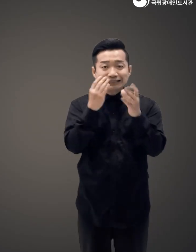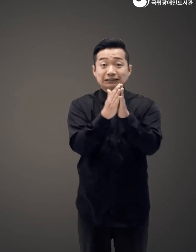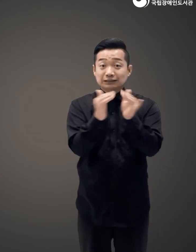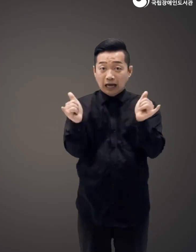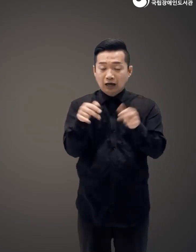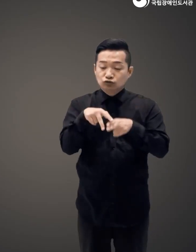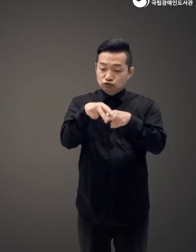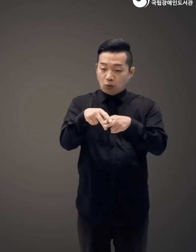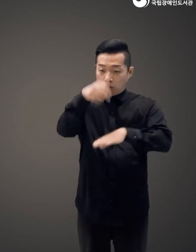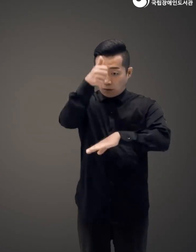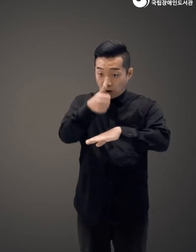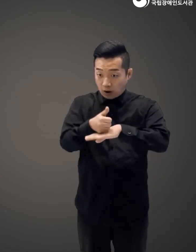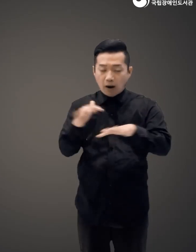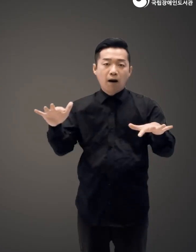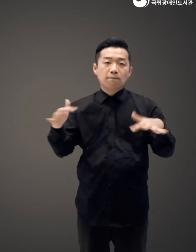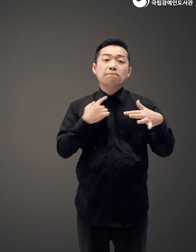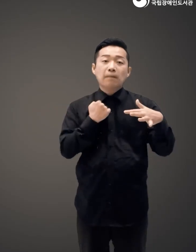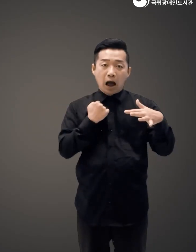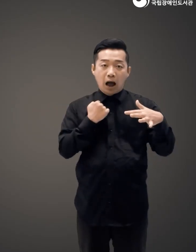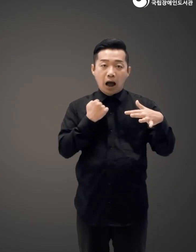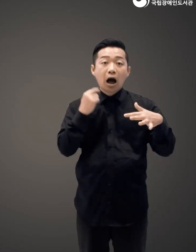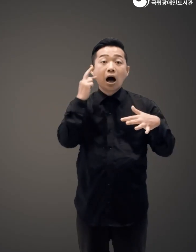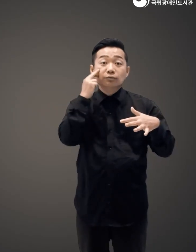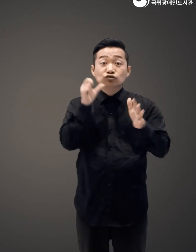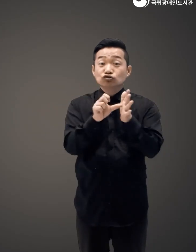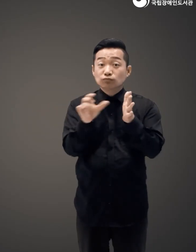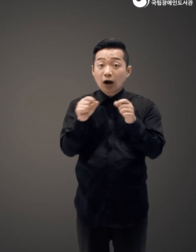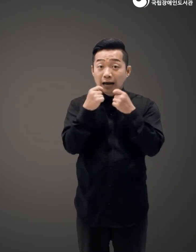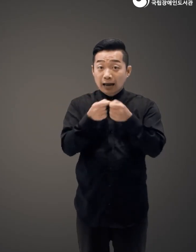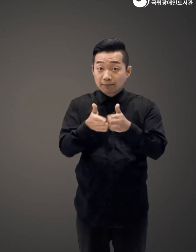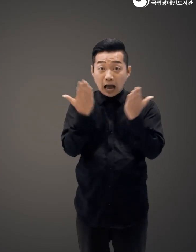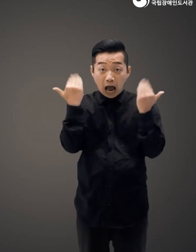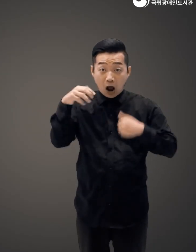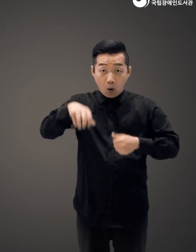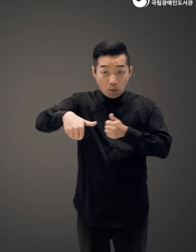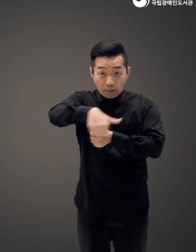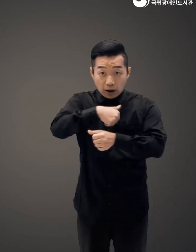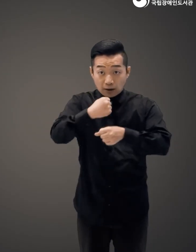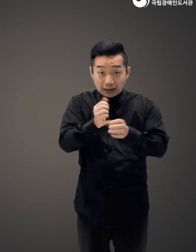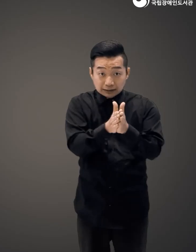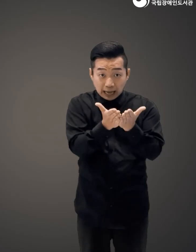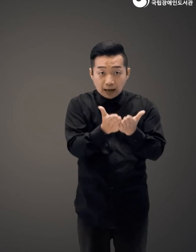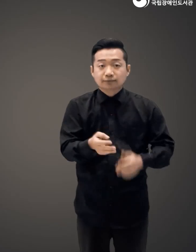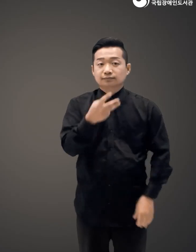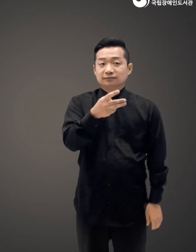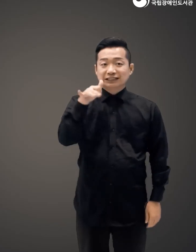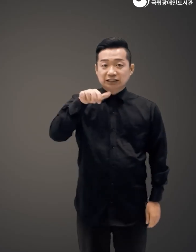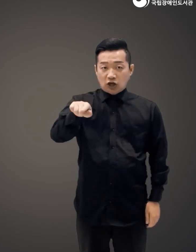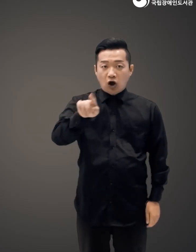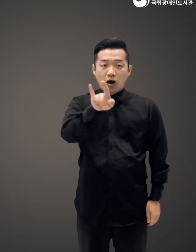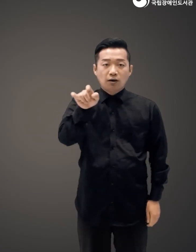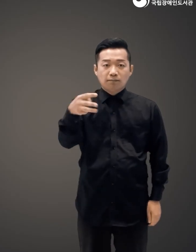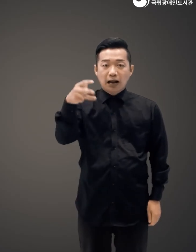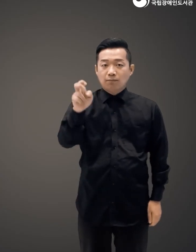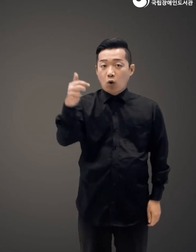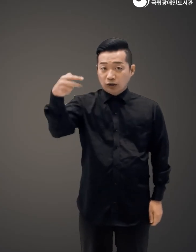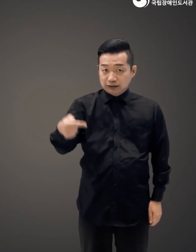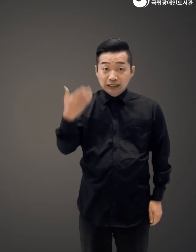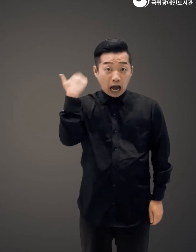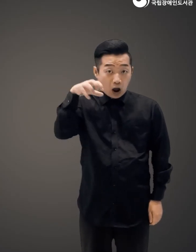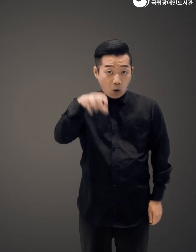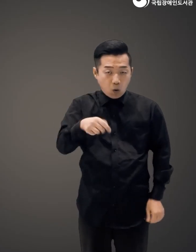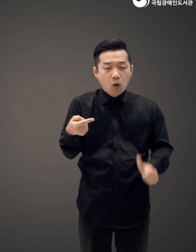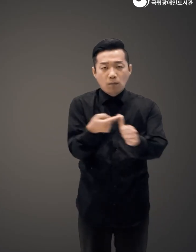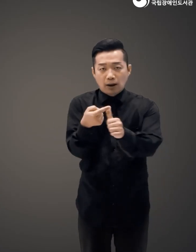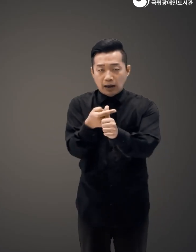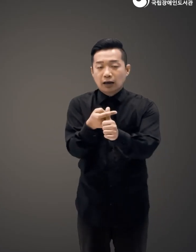받았었죠. 그러다 미국 명문 사립학교를 배경으로 한 이번 작품 티처 벨몬트 아카데미의 연쇄살인을